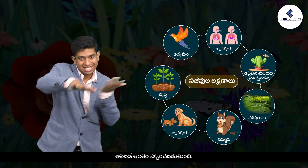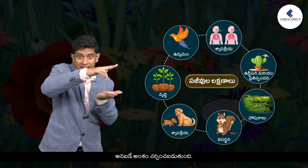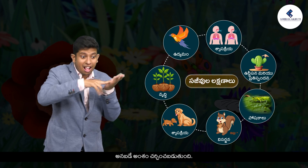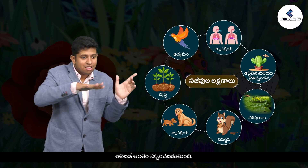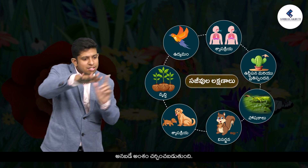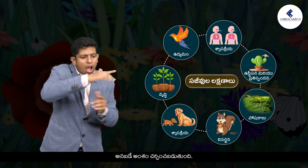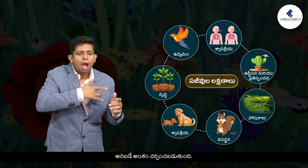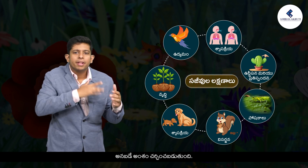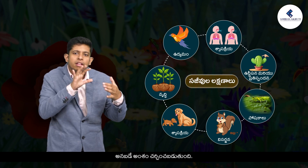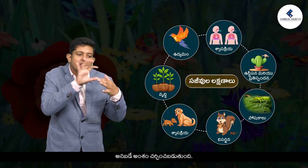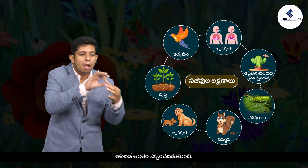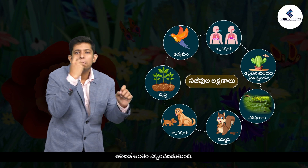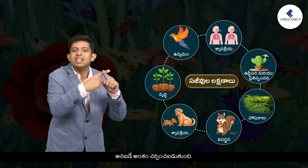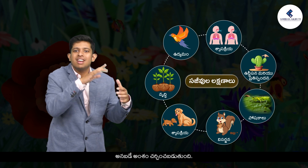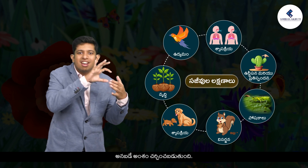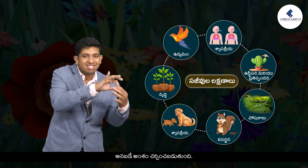చర్చించబడుతుంది.